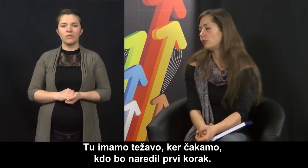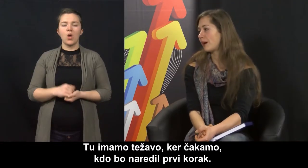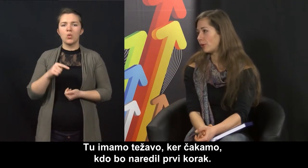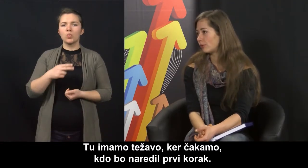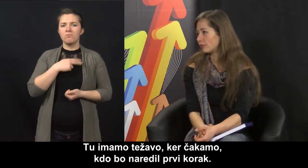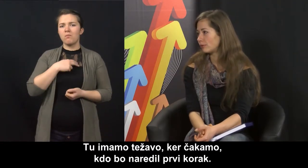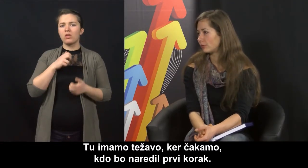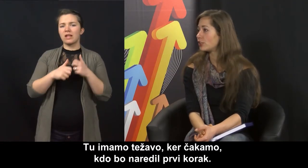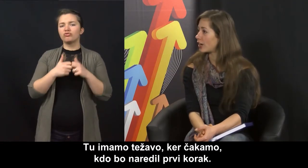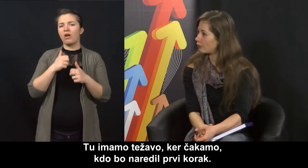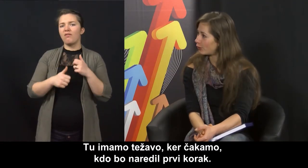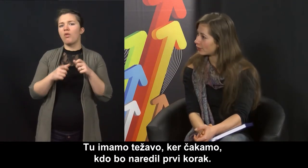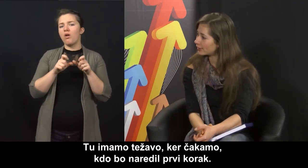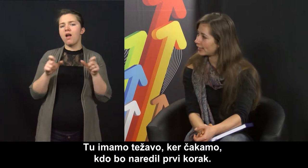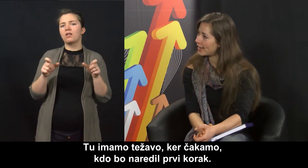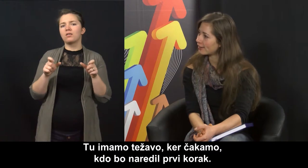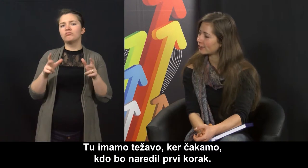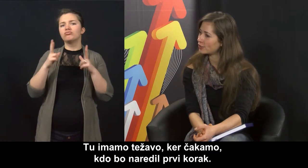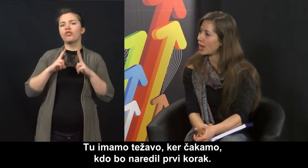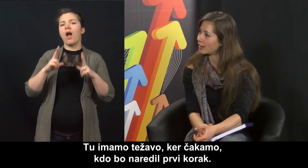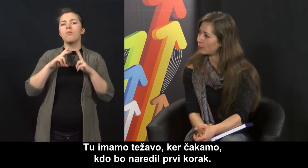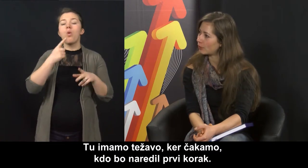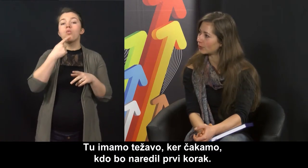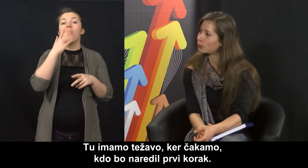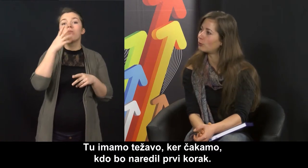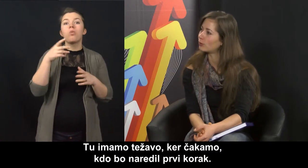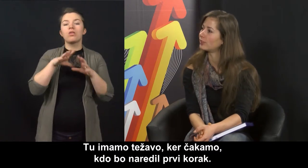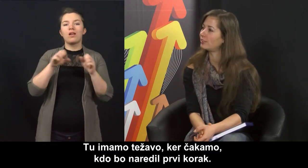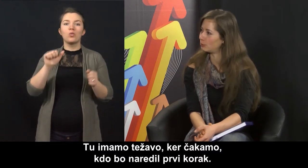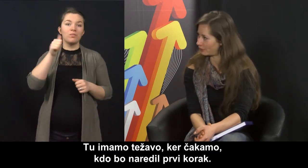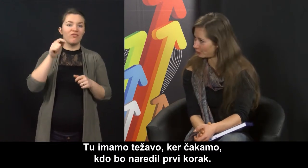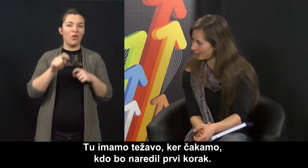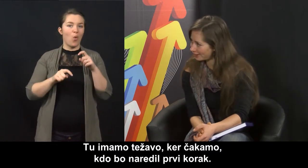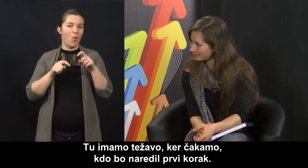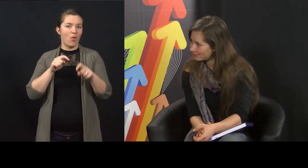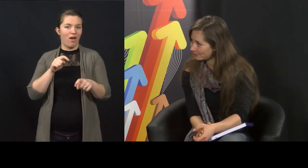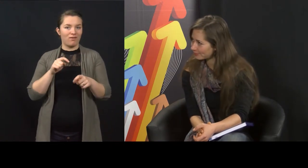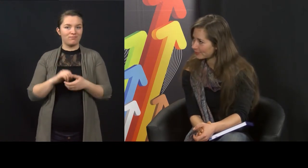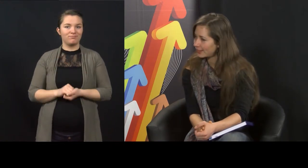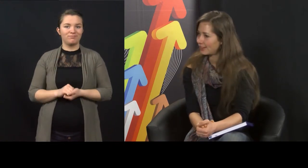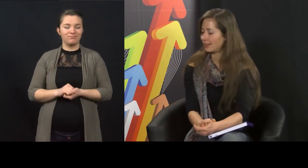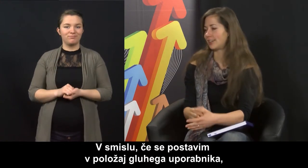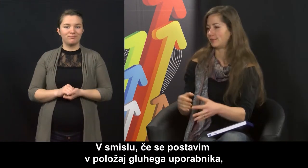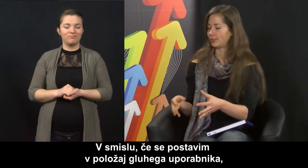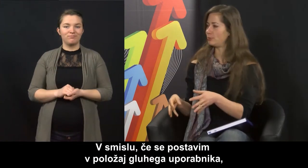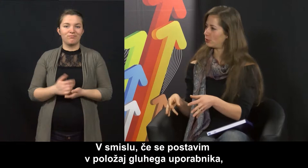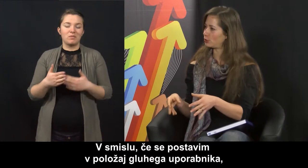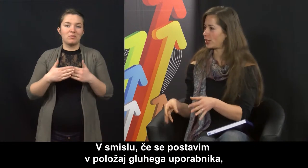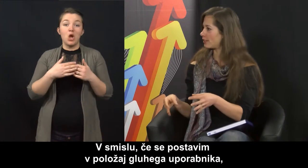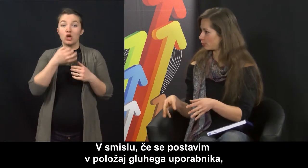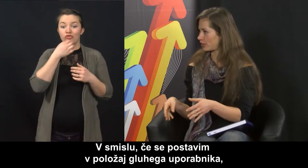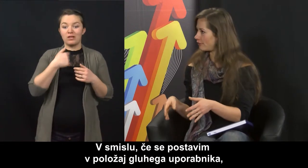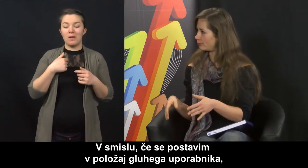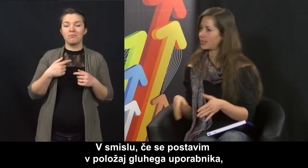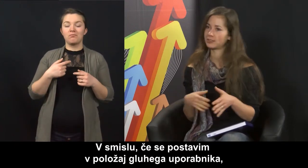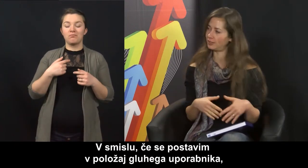Ja, tu imamo težavo, ker čakamo, kdo bo naredil prvi korak. V smislu, če